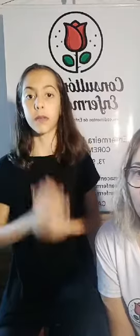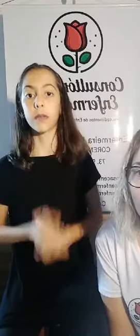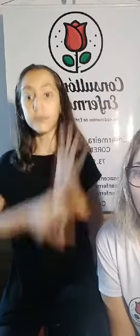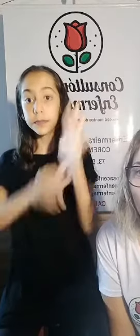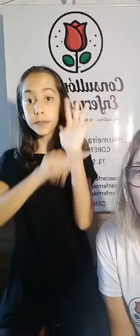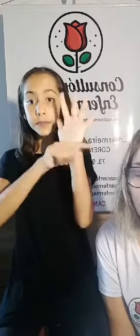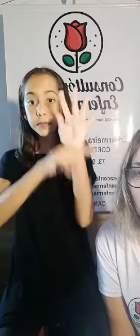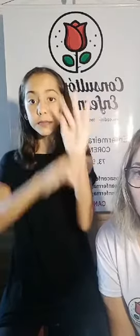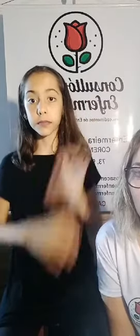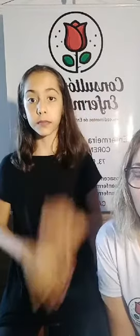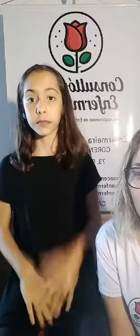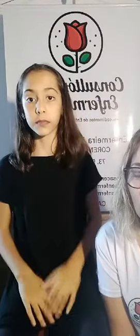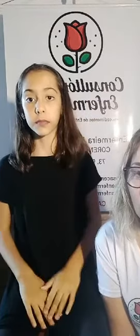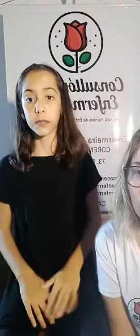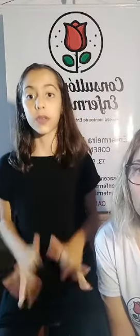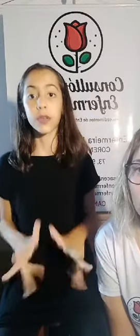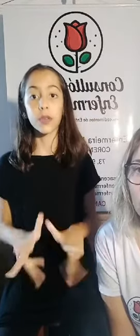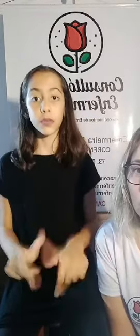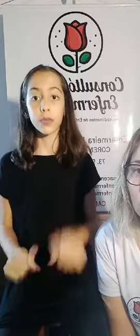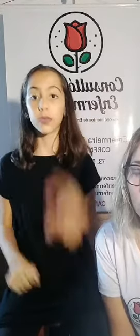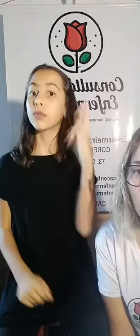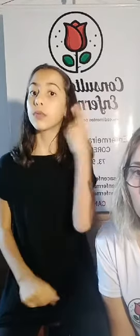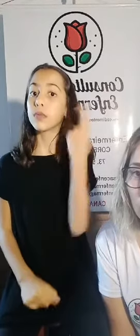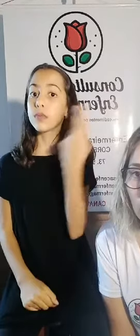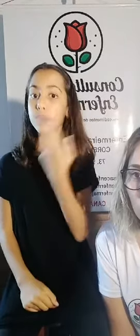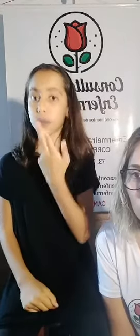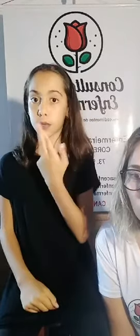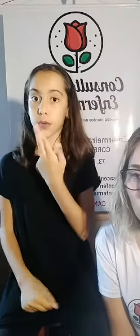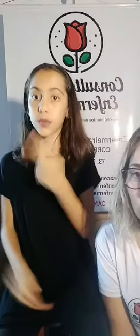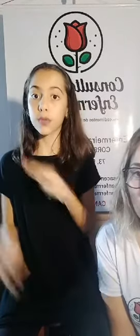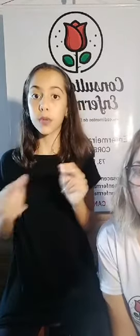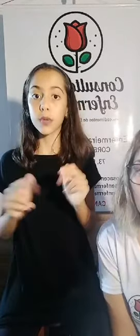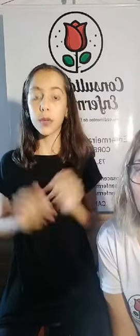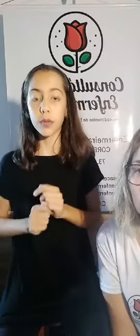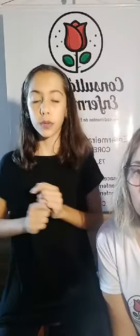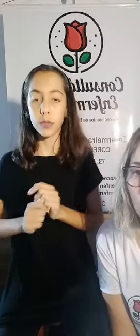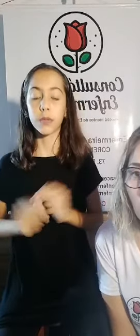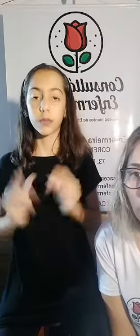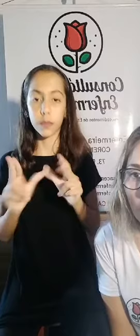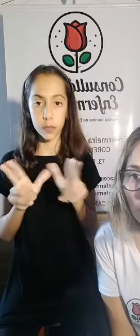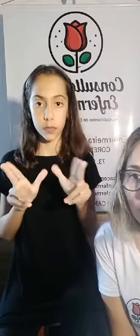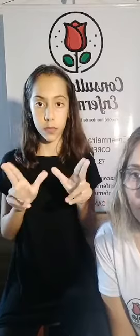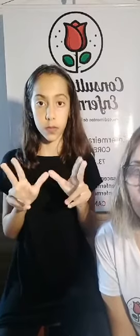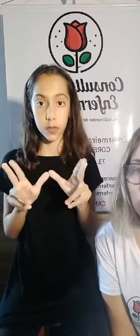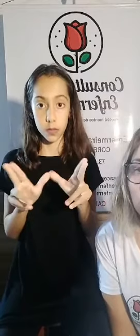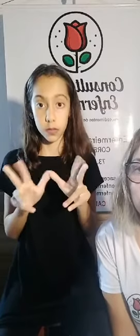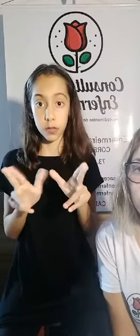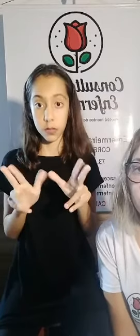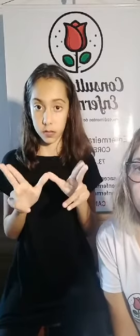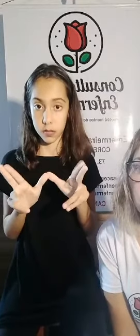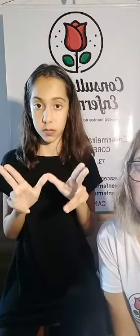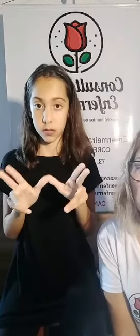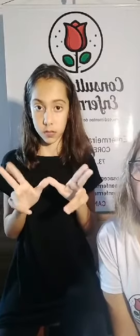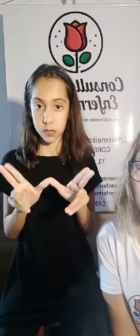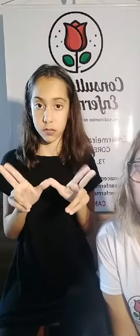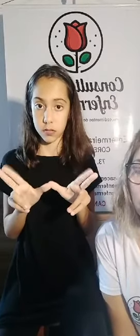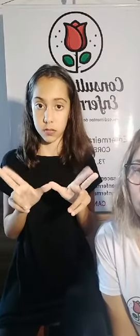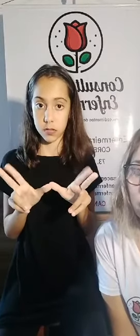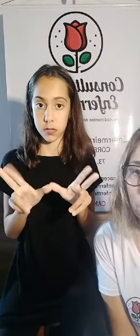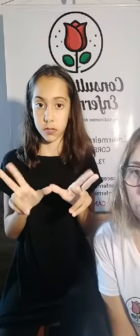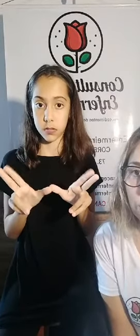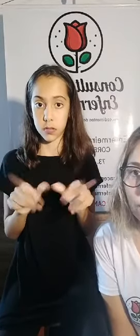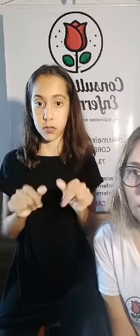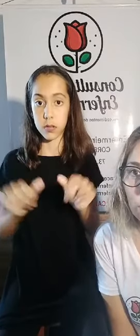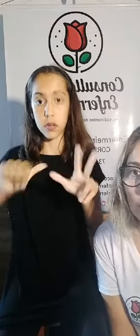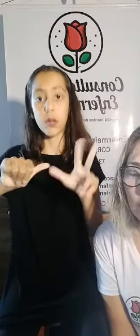né, a língua de Libras para a nossa comunidade surda que sempre nos acompanha. Muito obrigada,